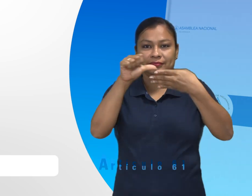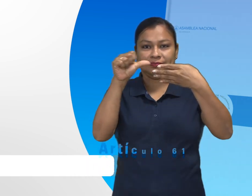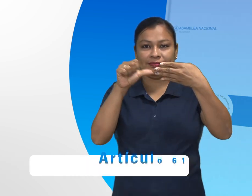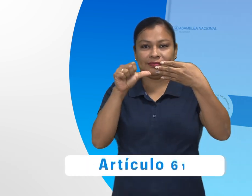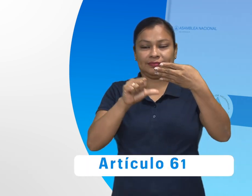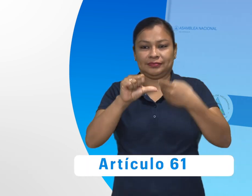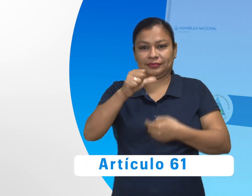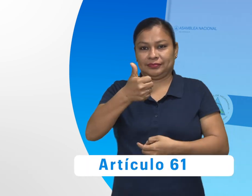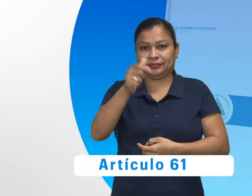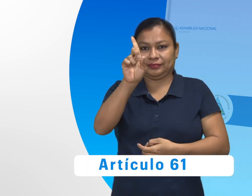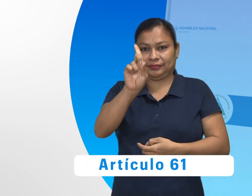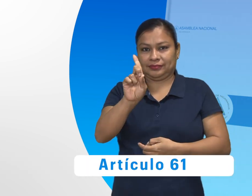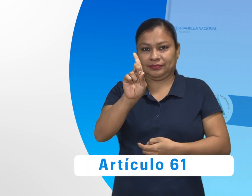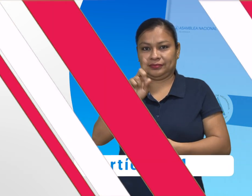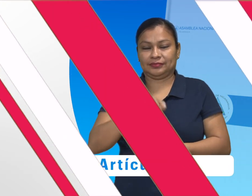Artículo 61.